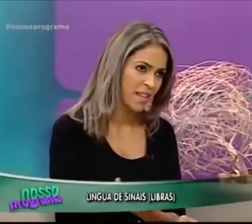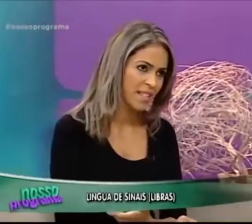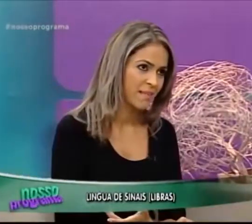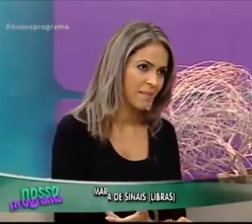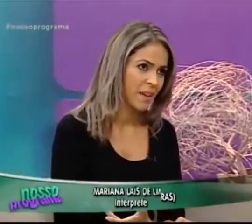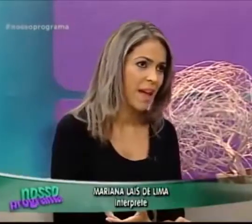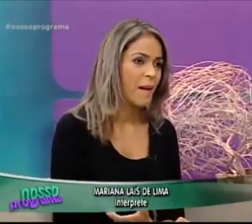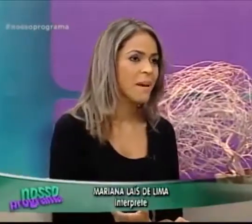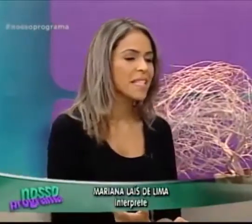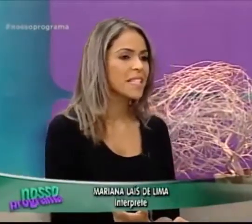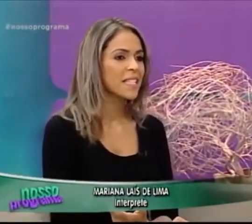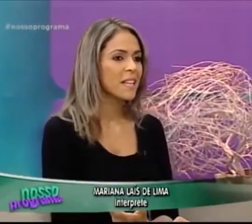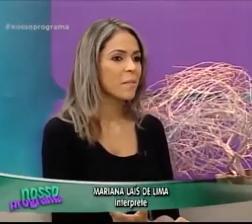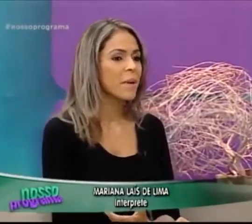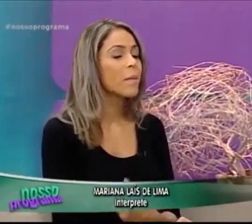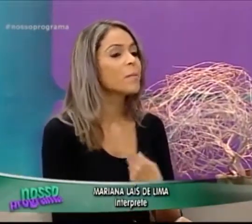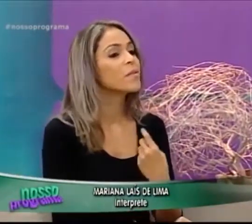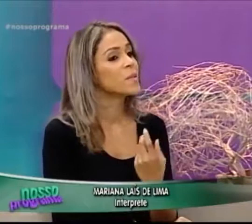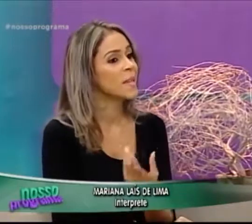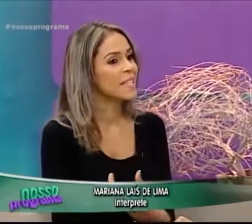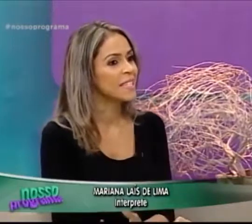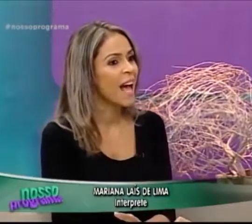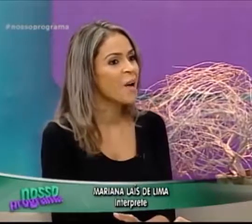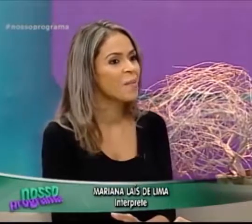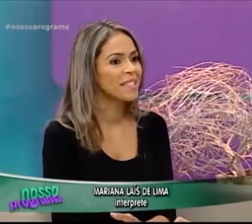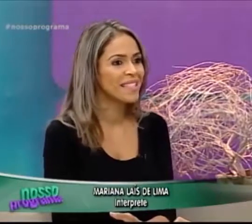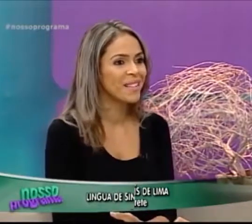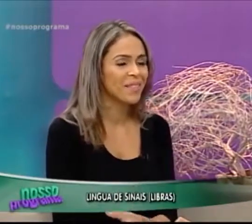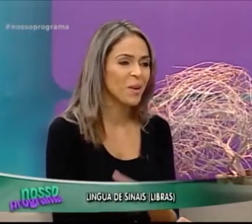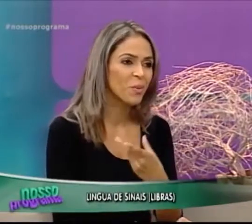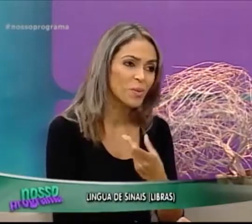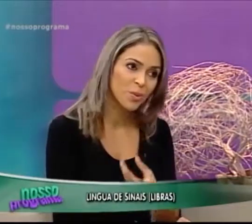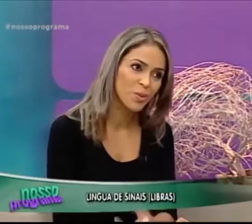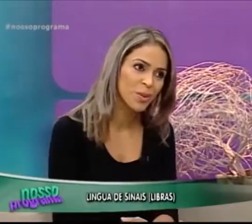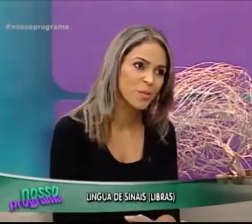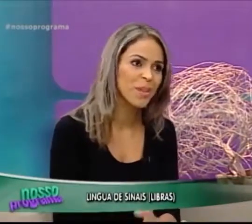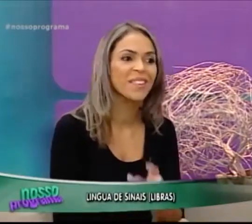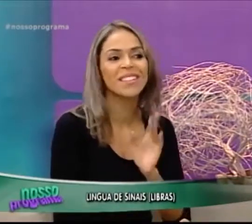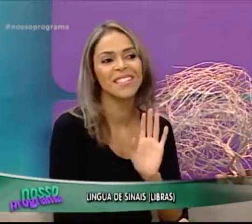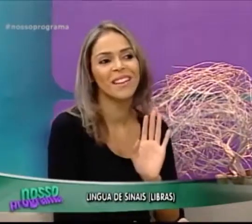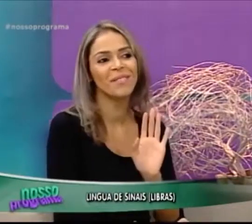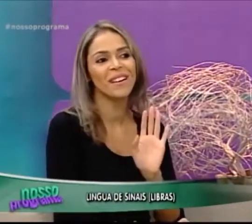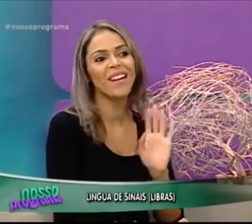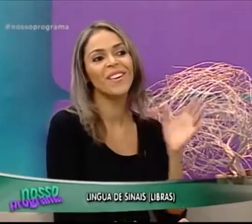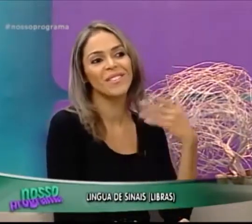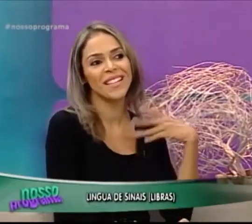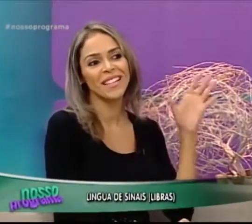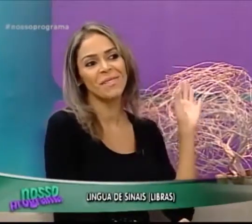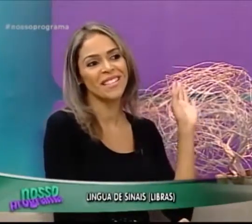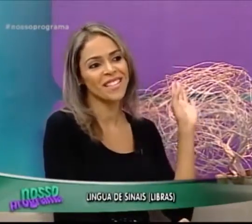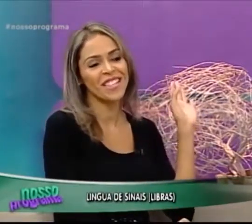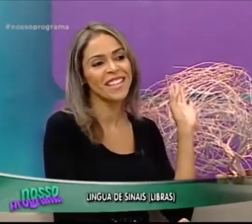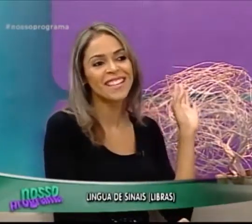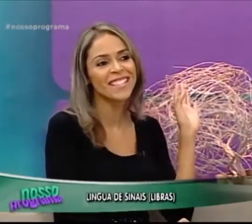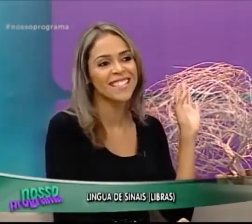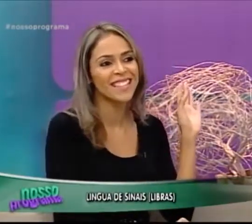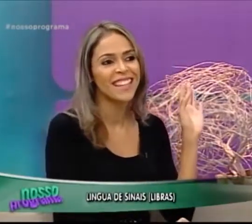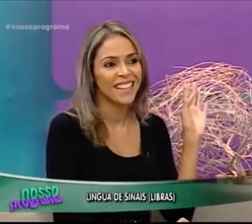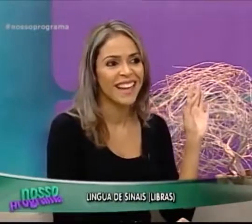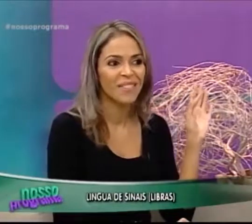convivência. Mas assim, para me profissionalizar, eu precisei fazer alguns cursos, porque não adiantava eu falar, olha, eu sei Libras desde criança, né?